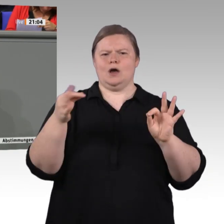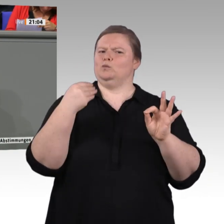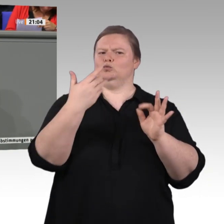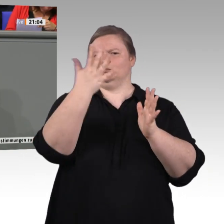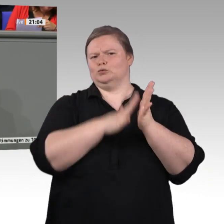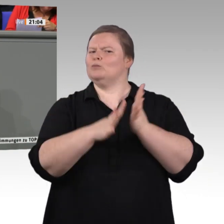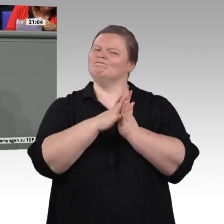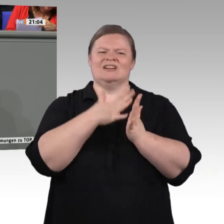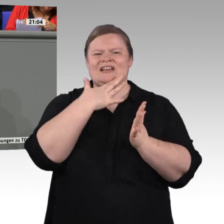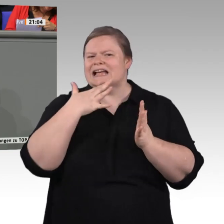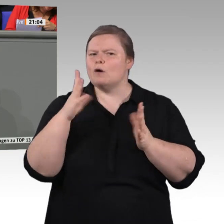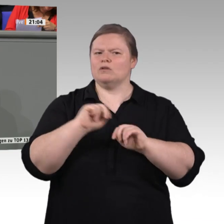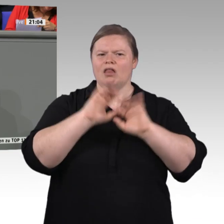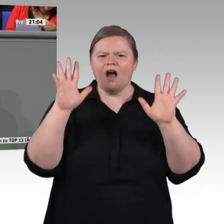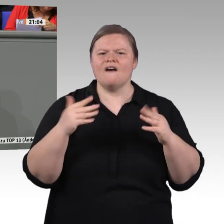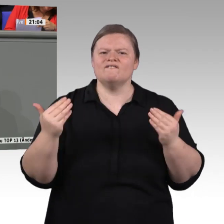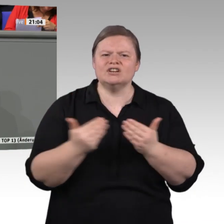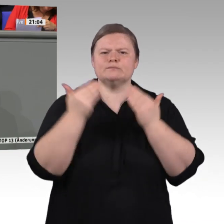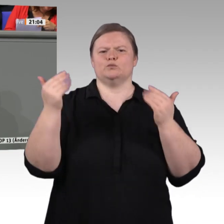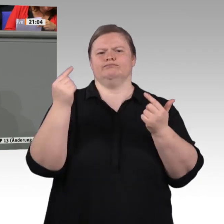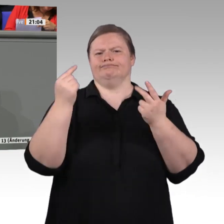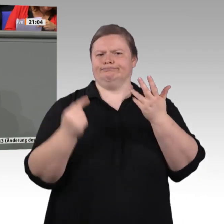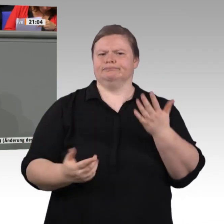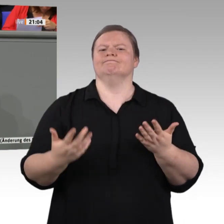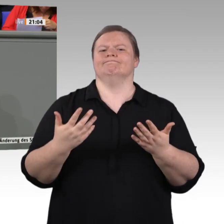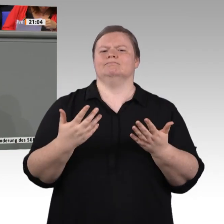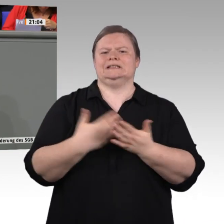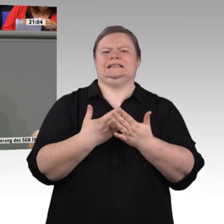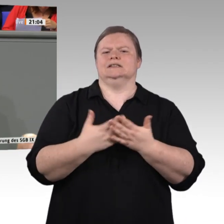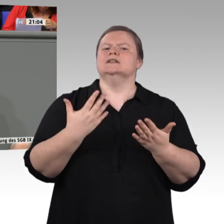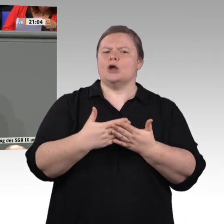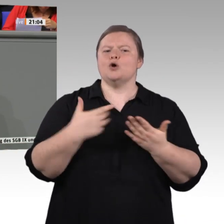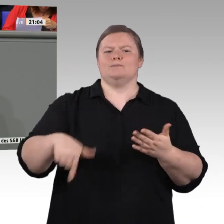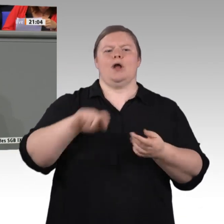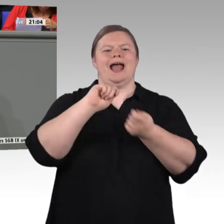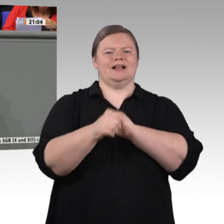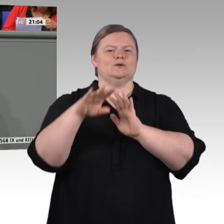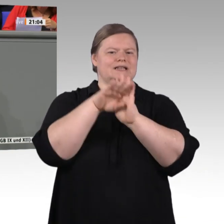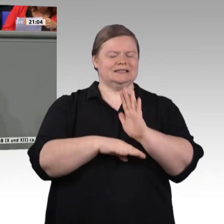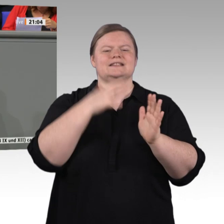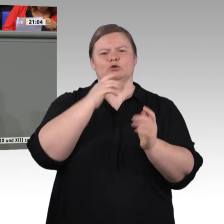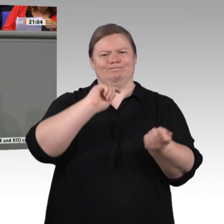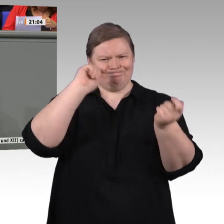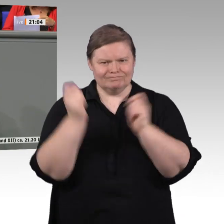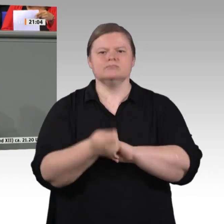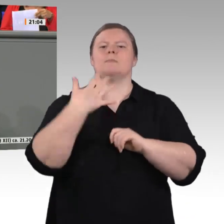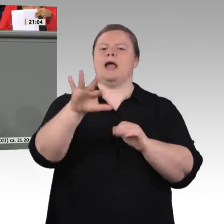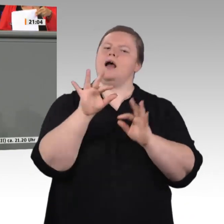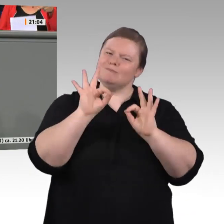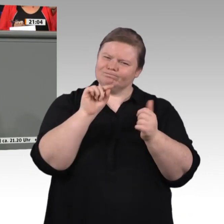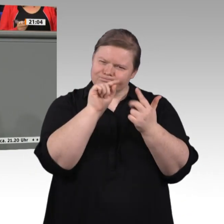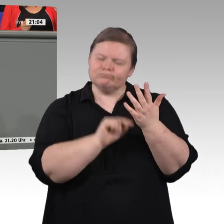darauf eingegangen und darf darauf verweisen. Eingehen möchte ich aber sehr ausdrücklich